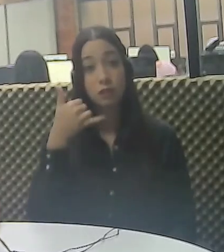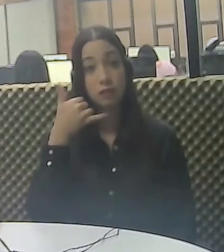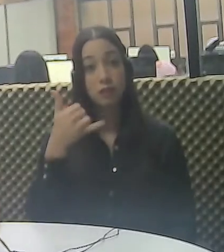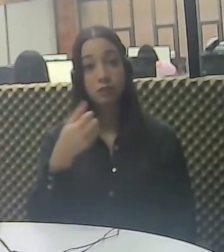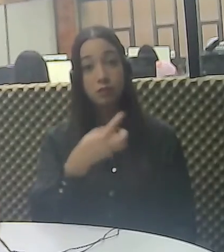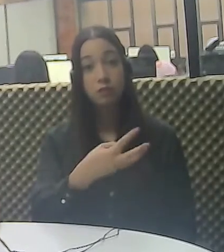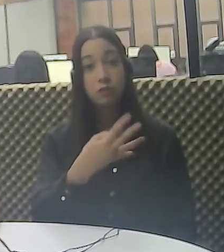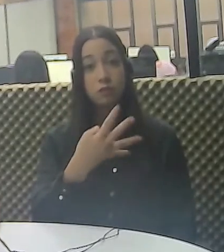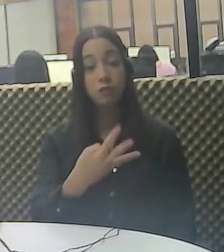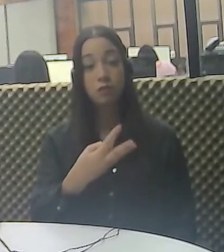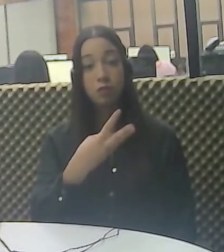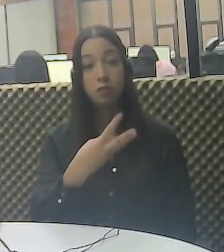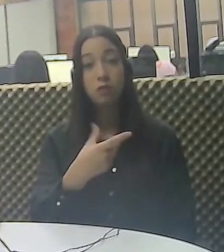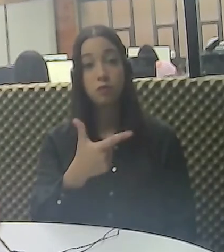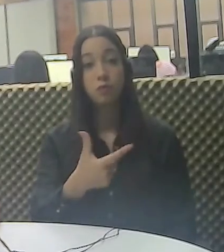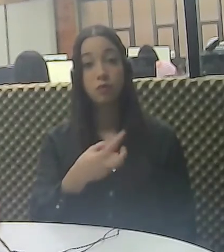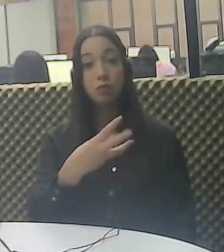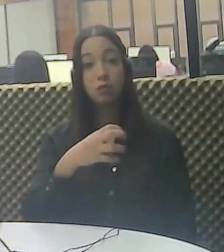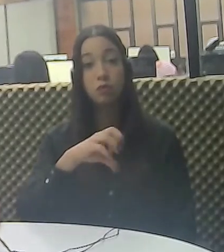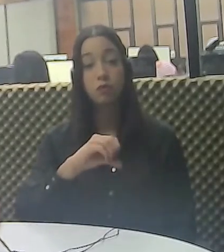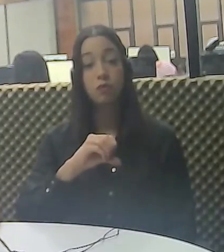34 32396700